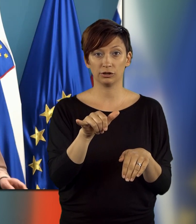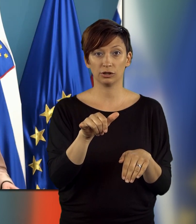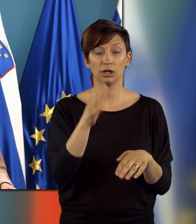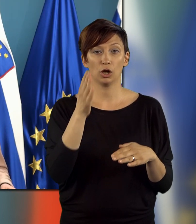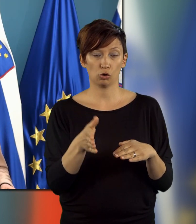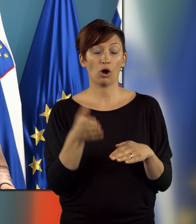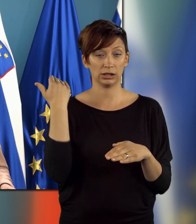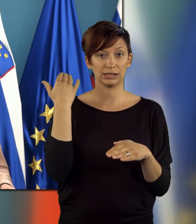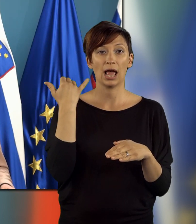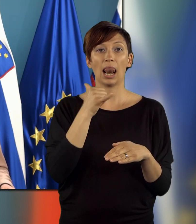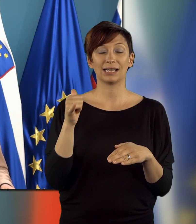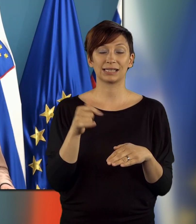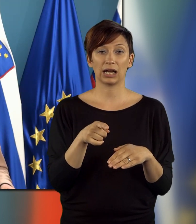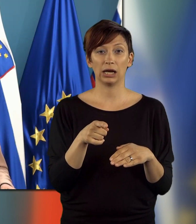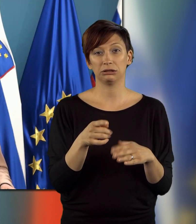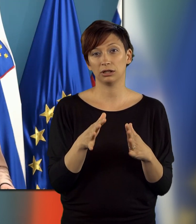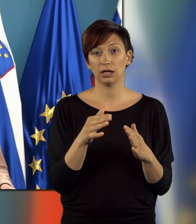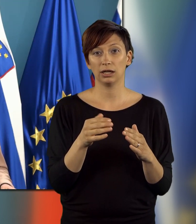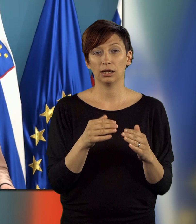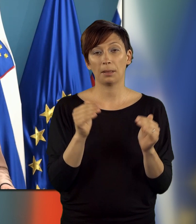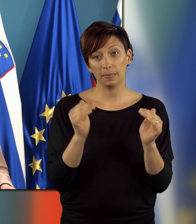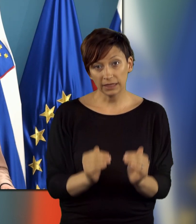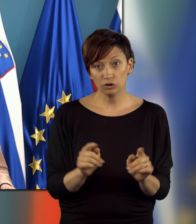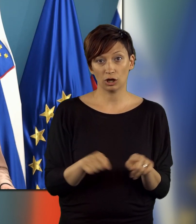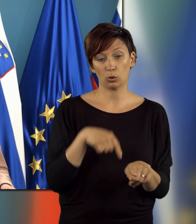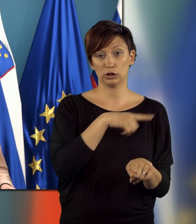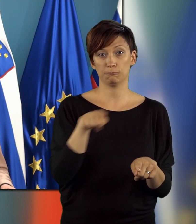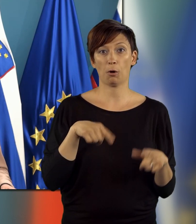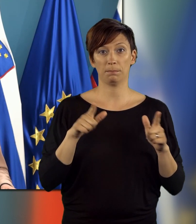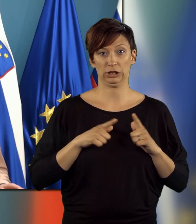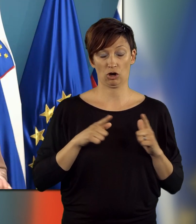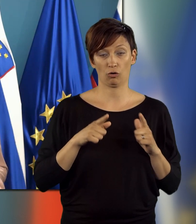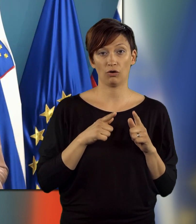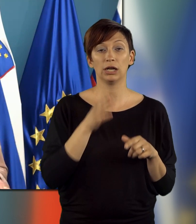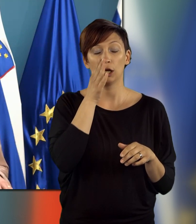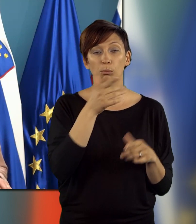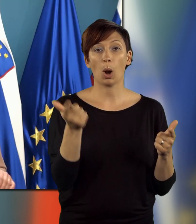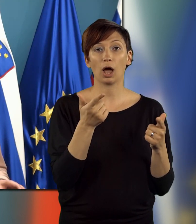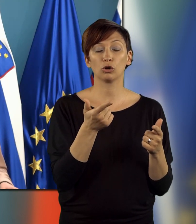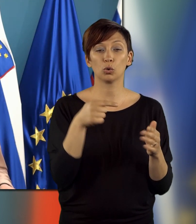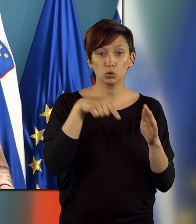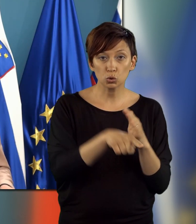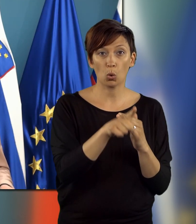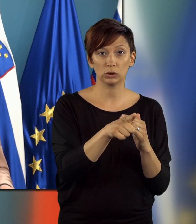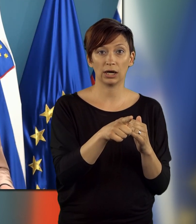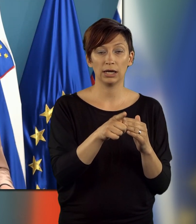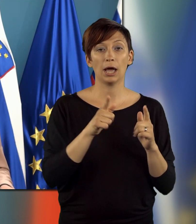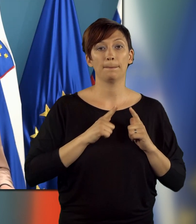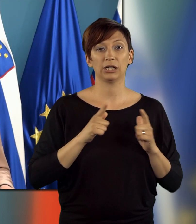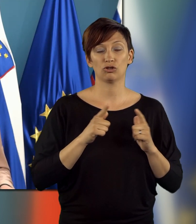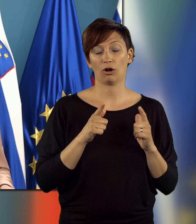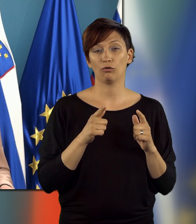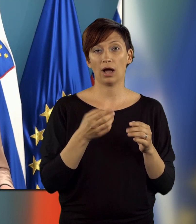in konec lanskega leta je nižje od pričakovanih in bo lahko znotraj